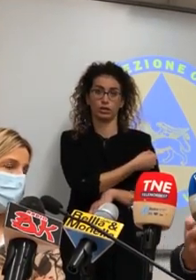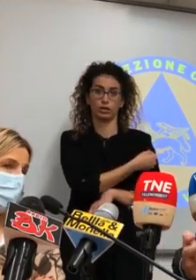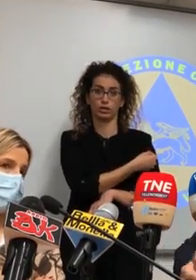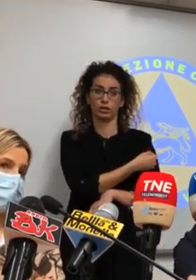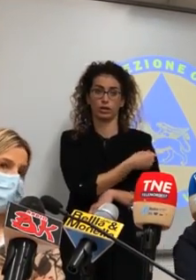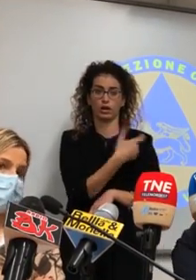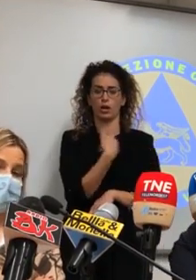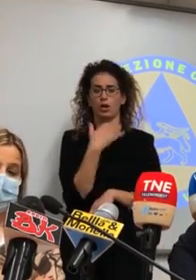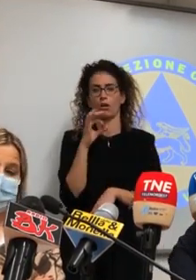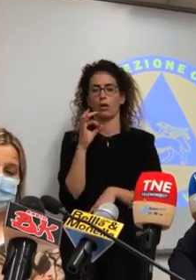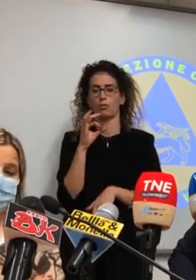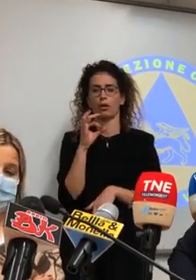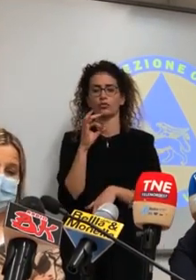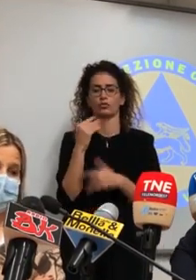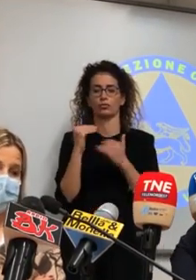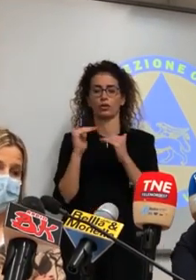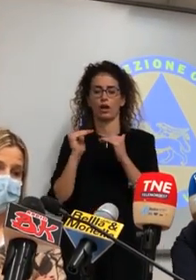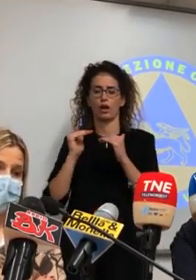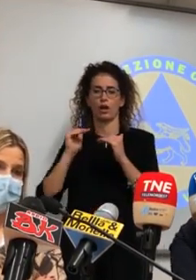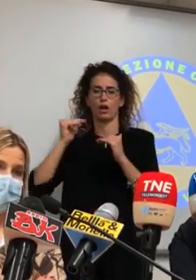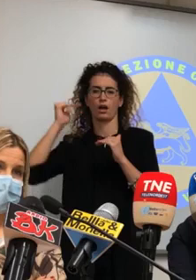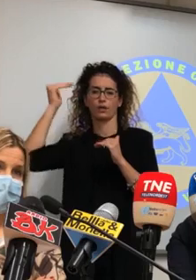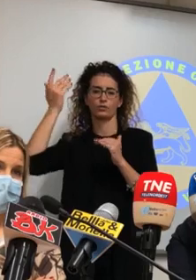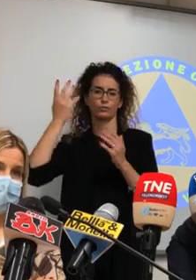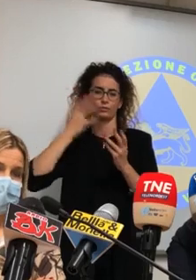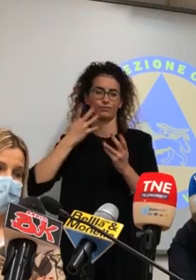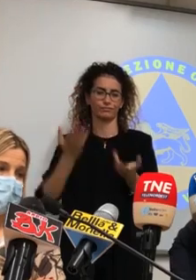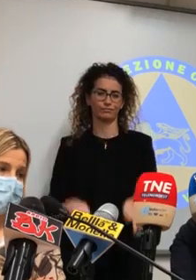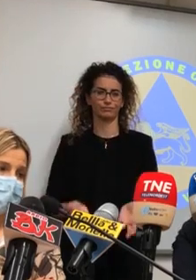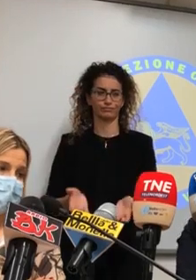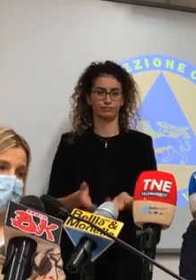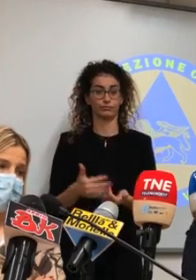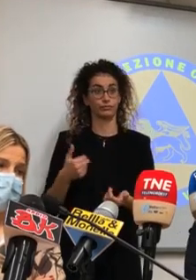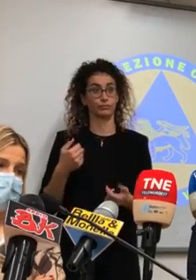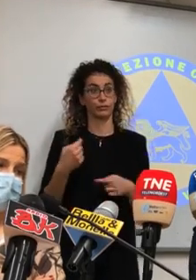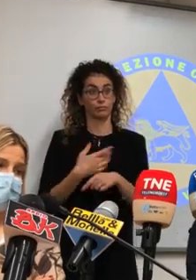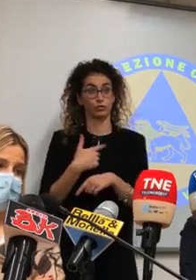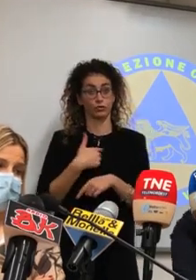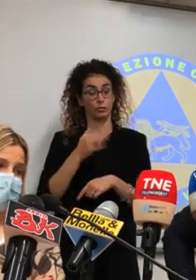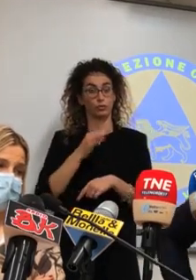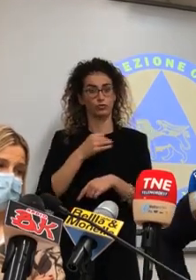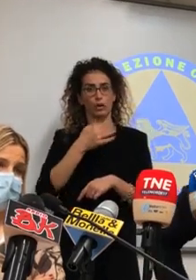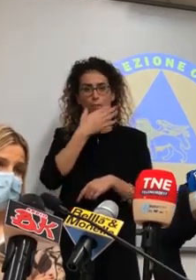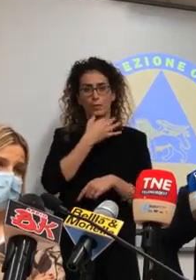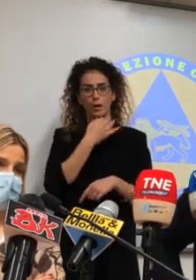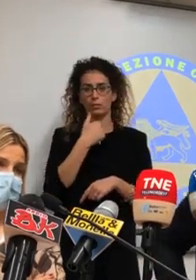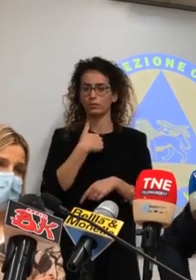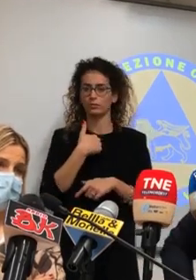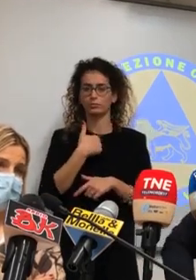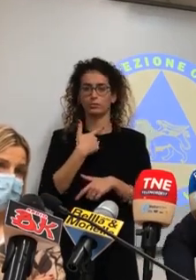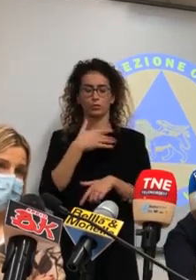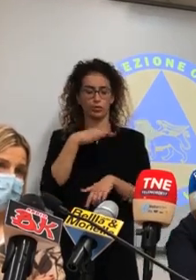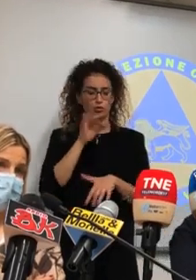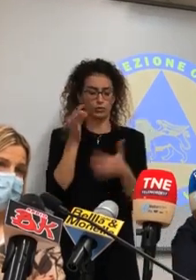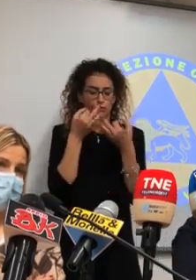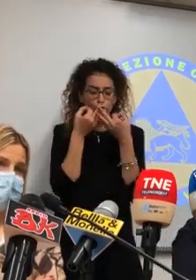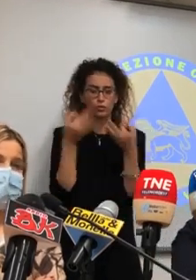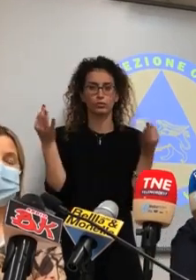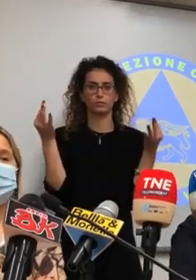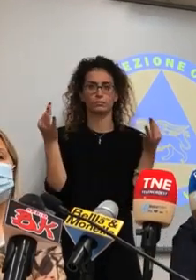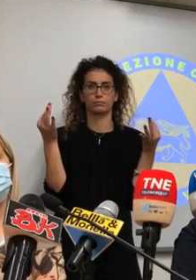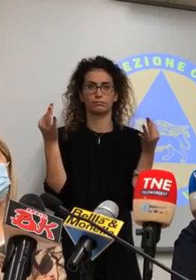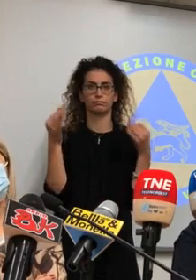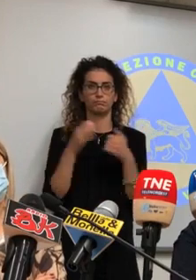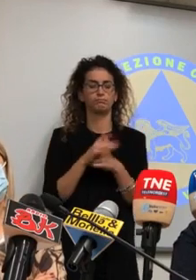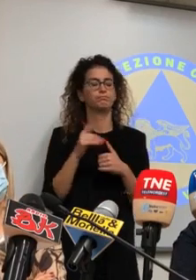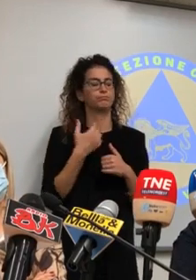ad alzare la percentuale. Quindi noi, questa è veramente una bella percentuale perché è di virtuosità totale per le scelte che abbiamo fatto. Okay.